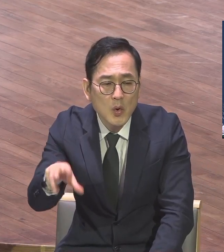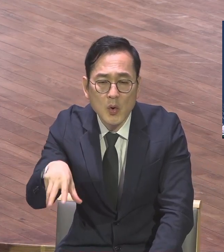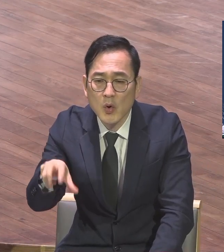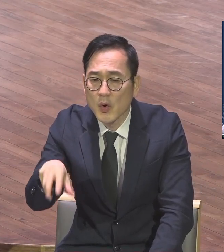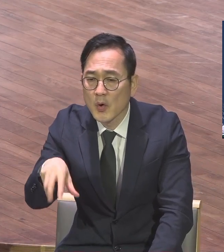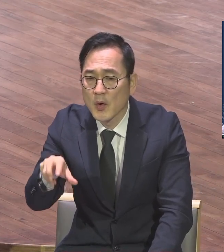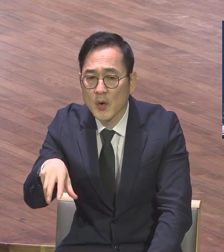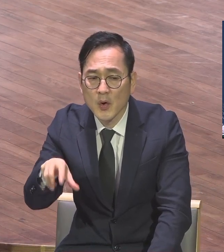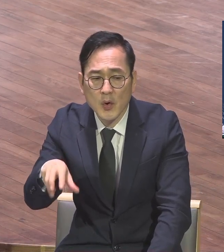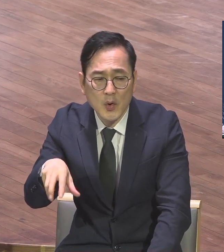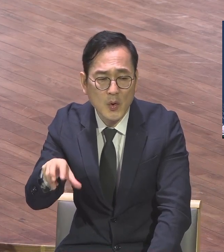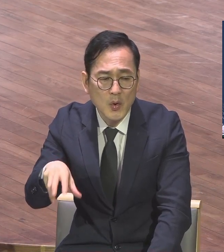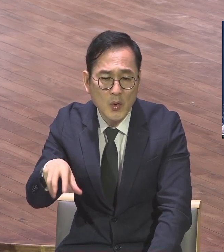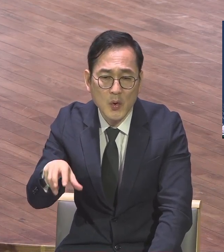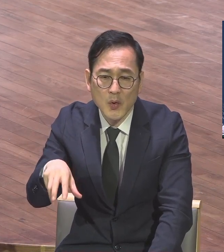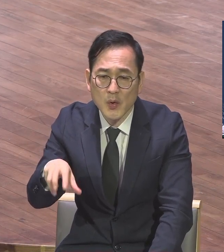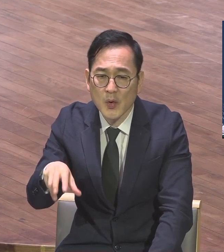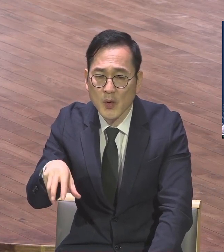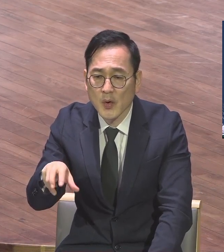저는